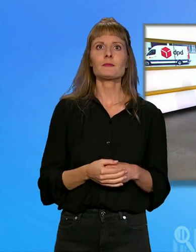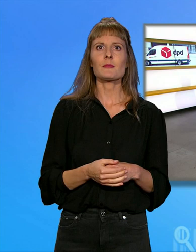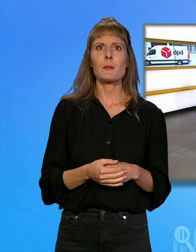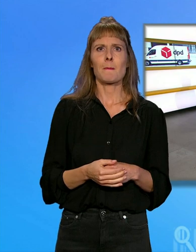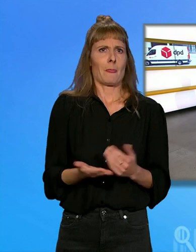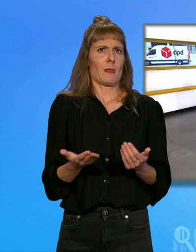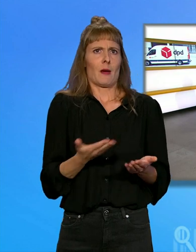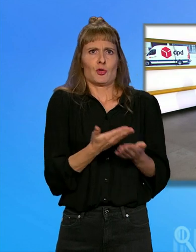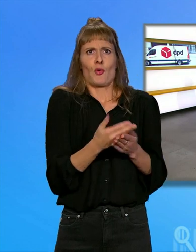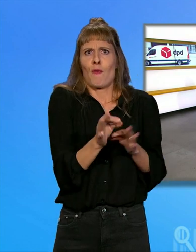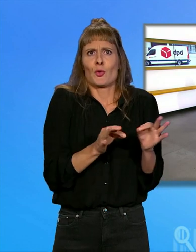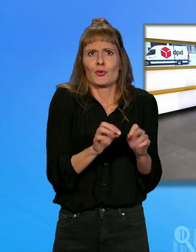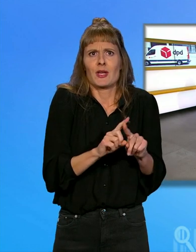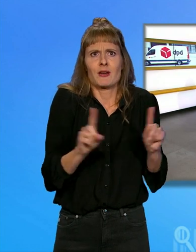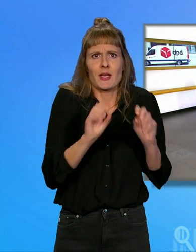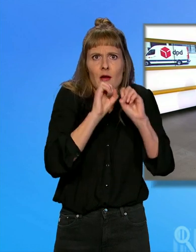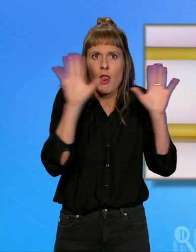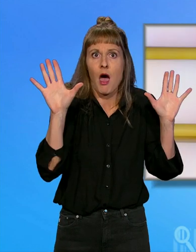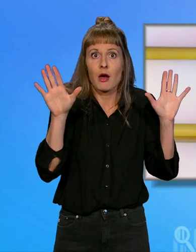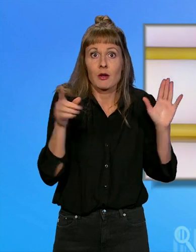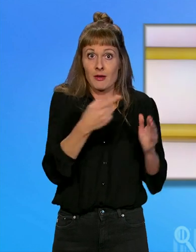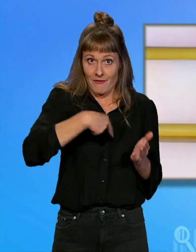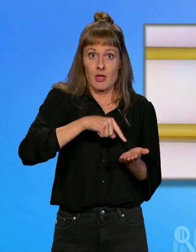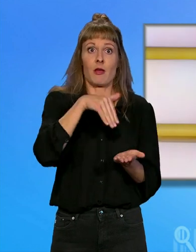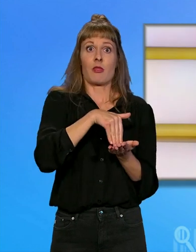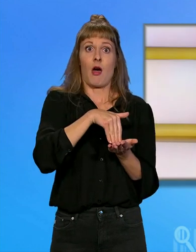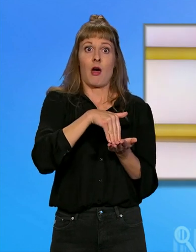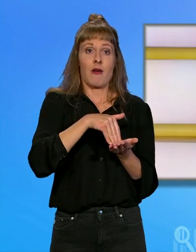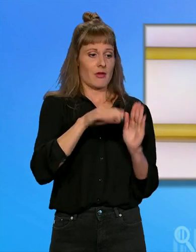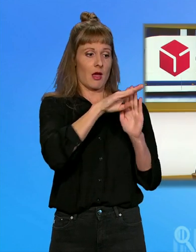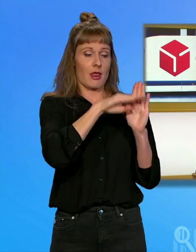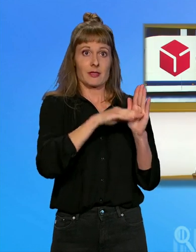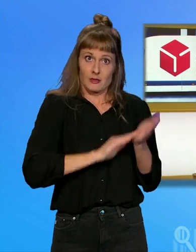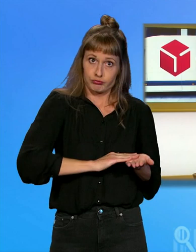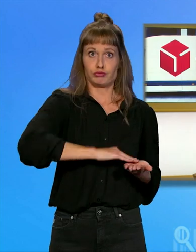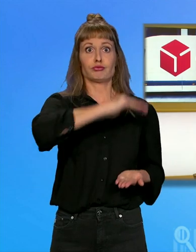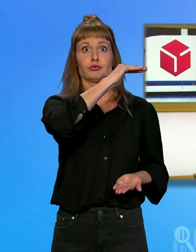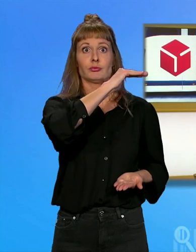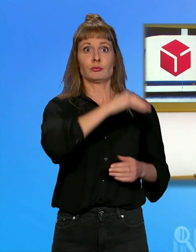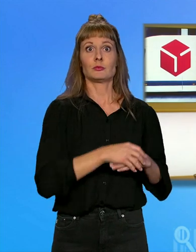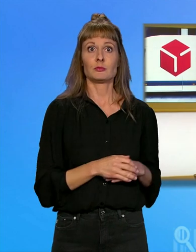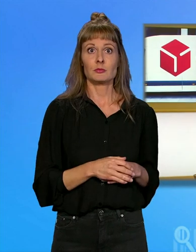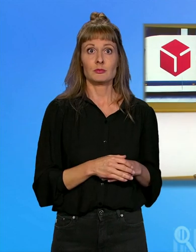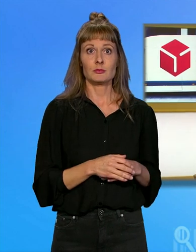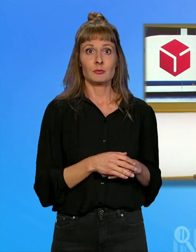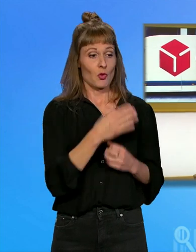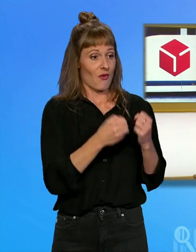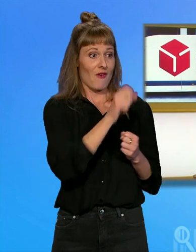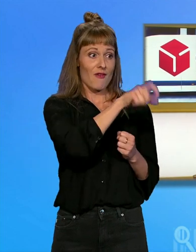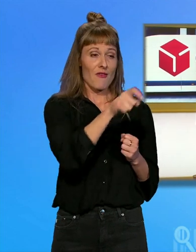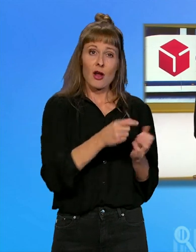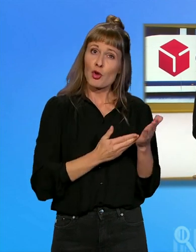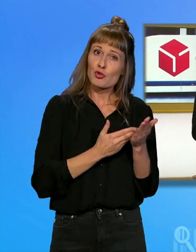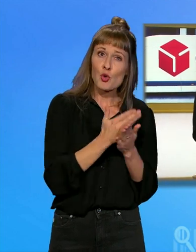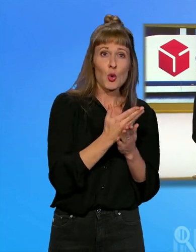nicht. Wir haben x-sättige Listen. Also Fakt ist, dass die Fahrer die ganze Zeit viel zu lange unterwegs sind,